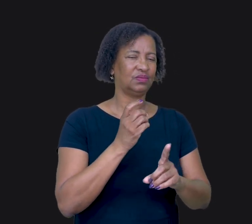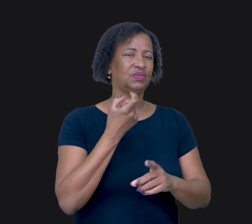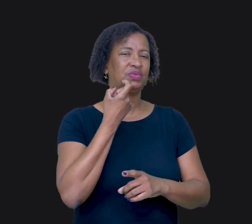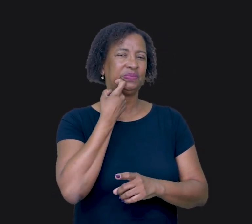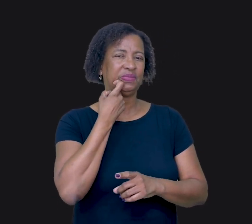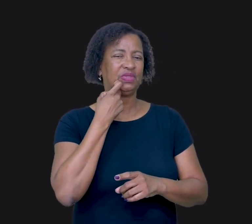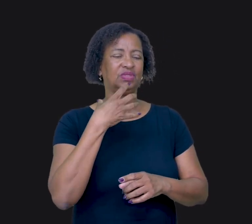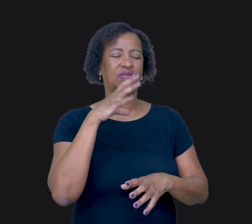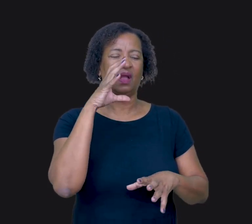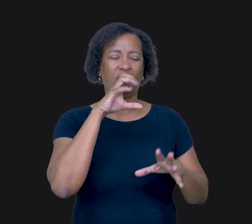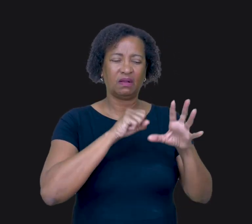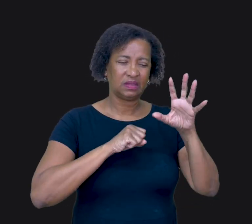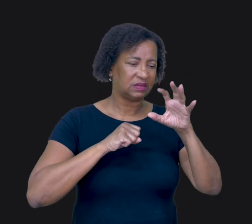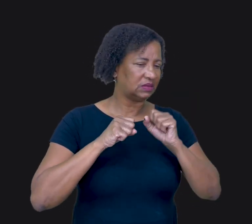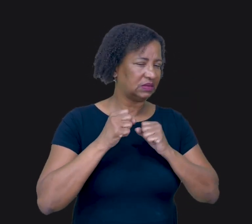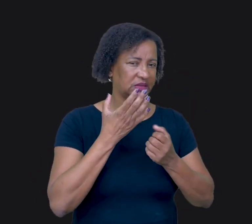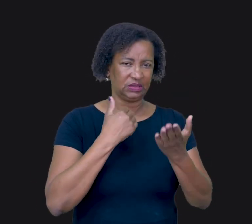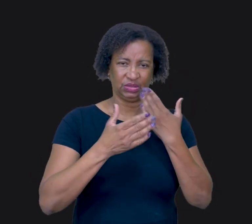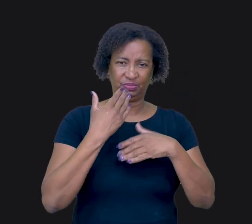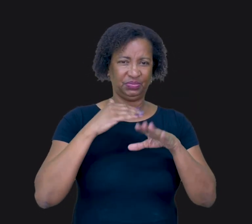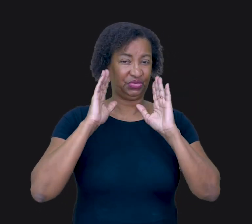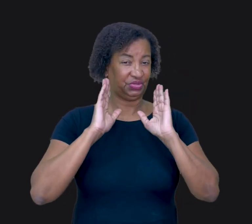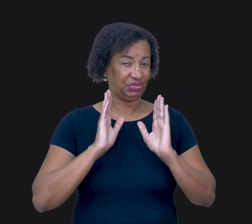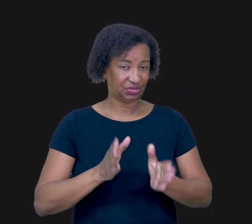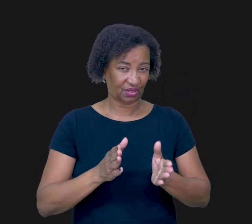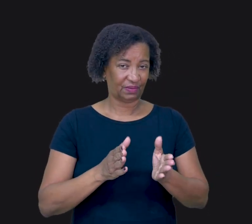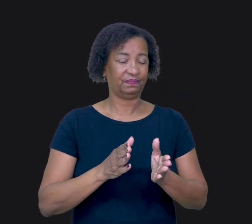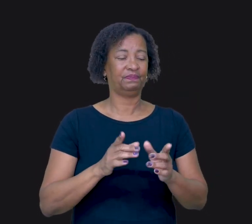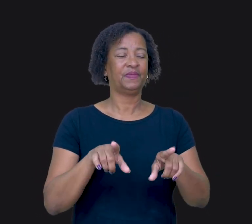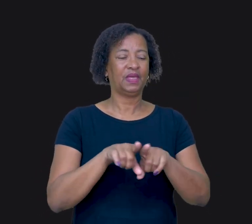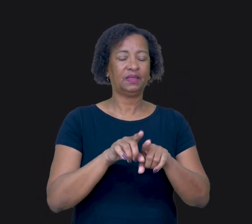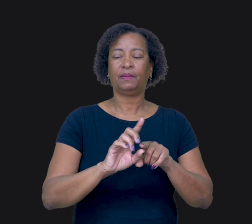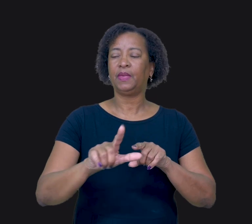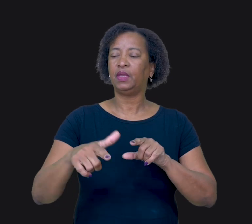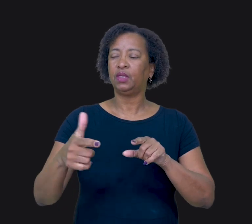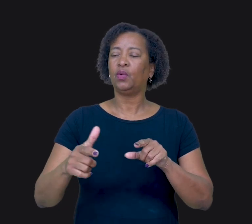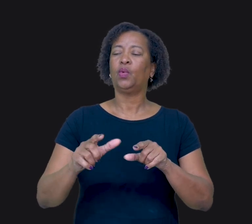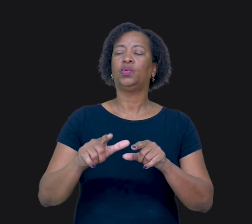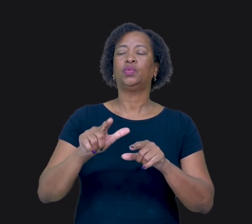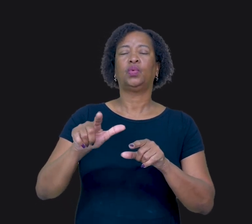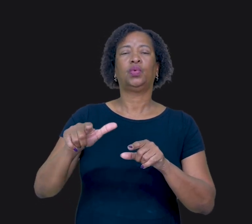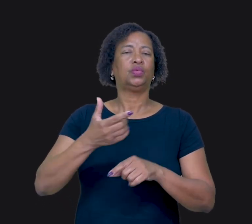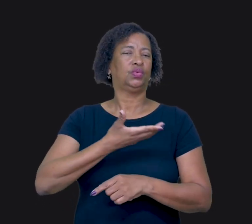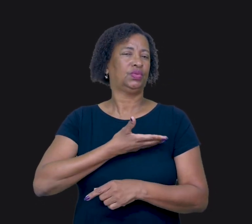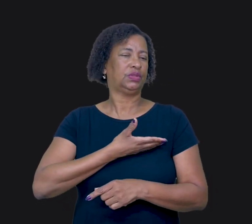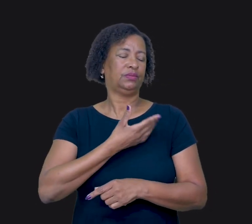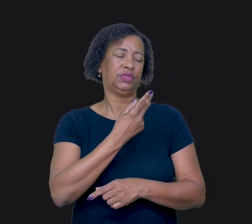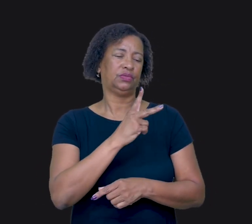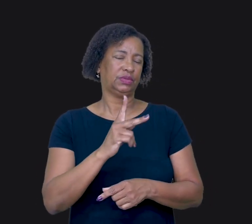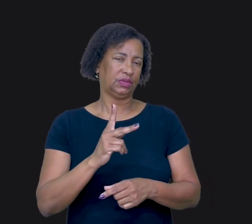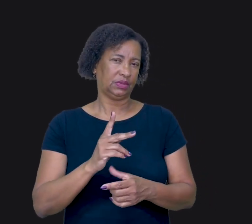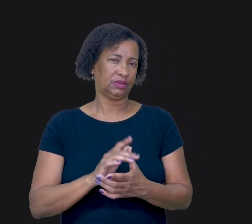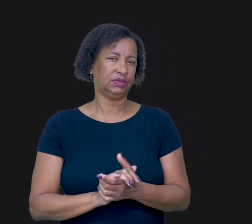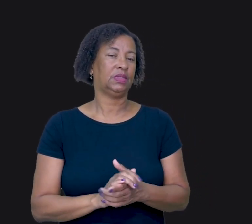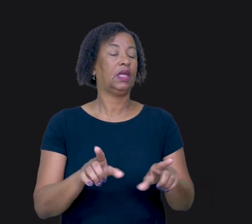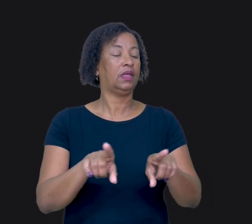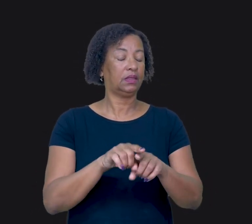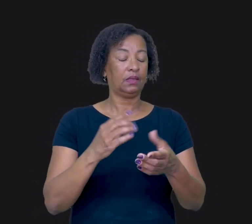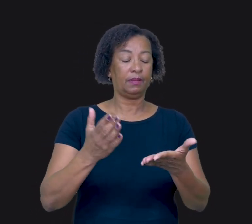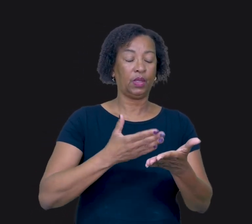peixes. O destacamento de busca também encontrou o diário de Jim Elliot. Nesse diário, manchado pela